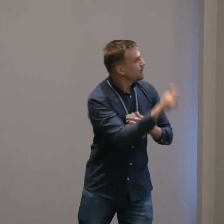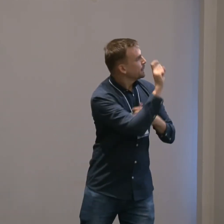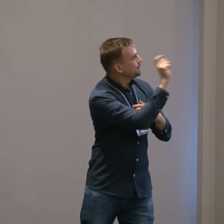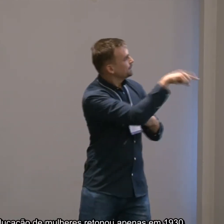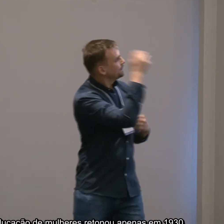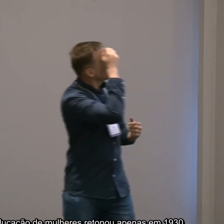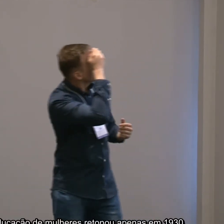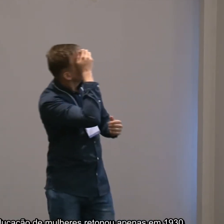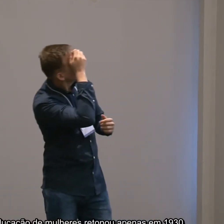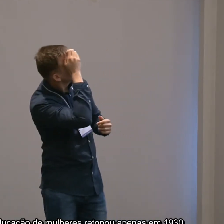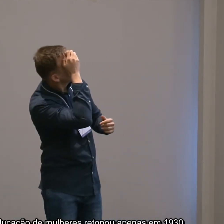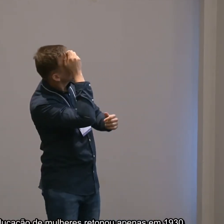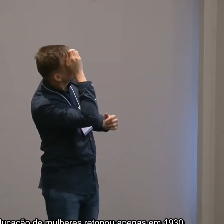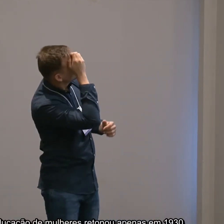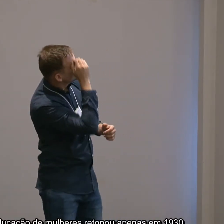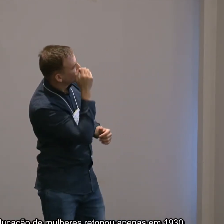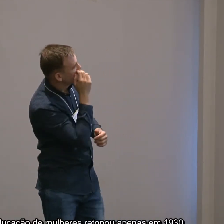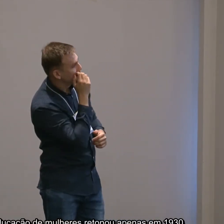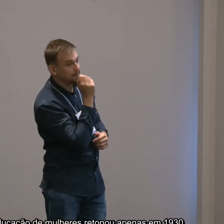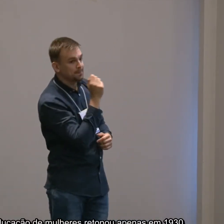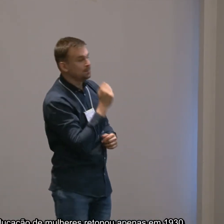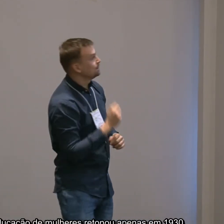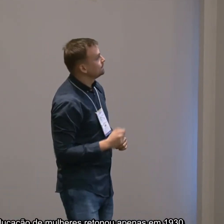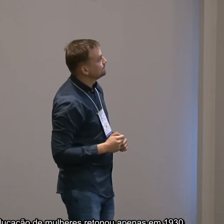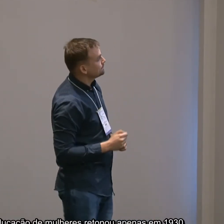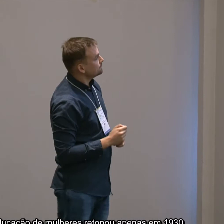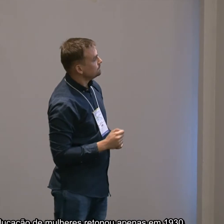a educação de mulheres retornou somente em 1930